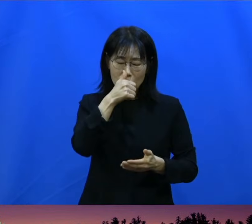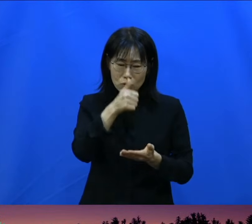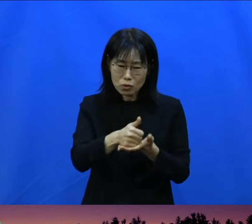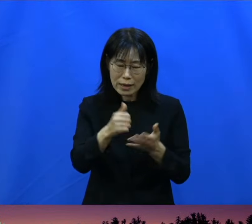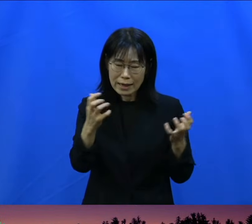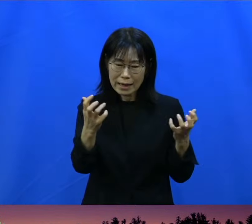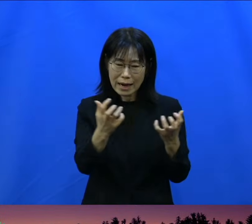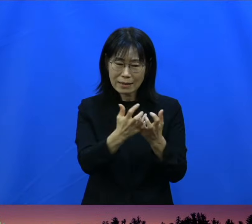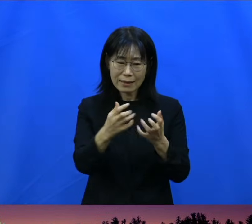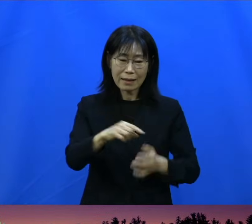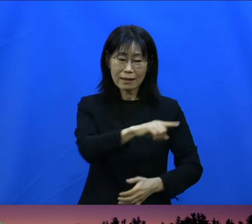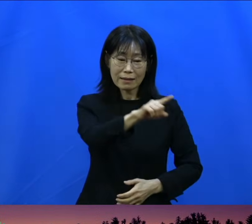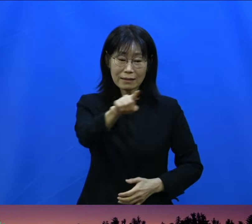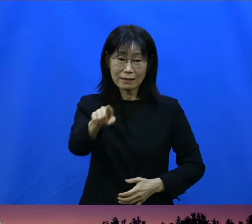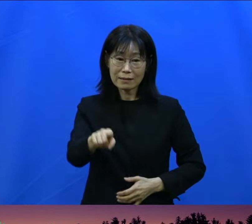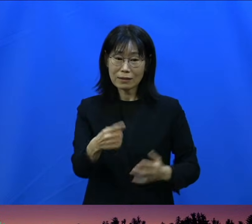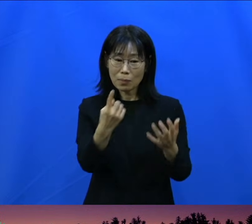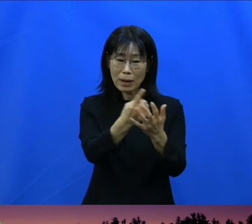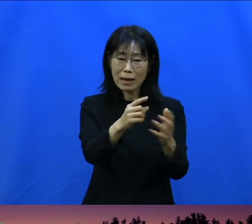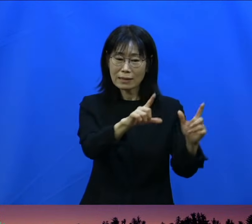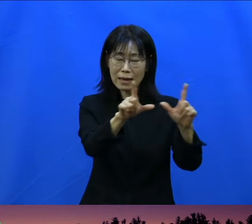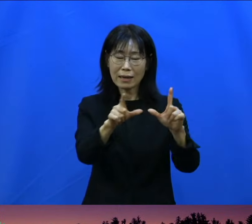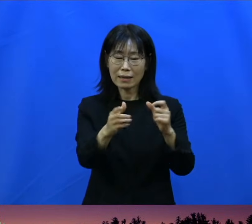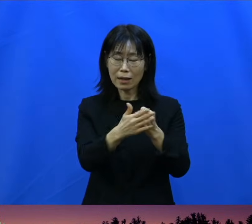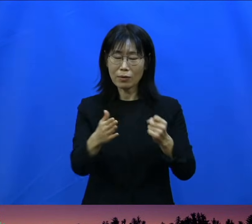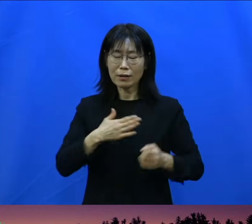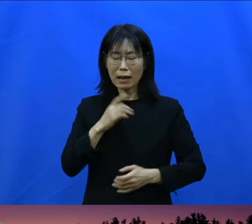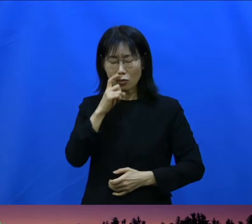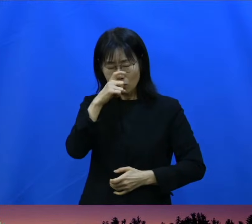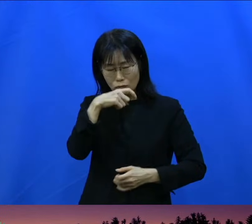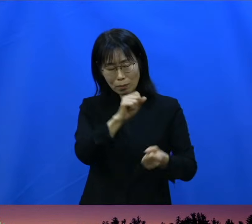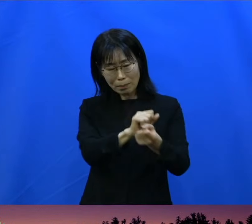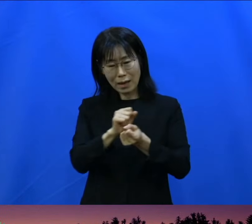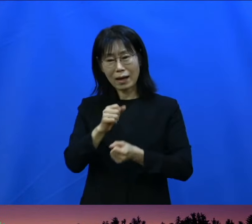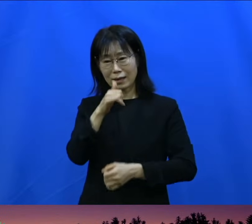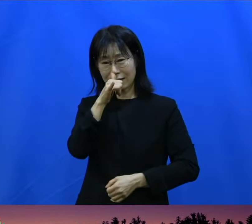여기에 입술이 부정하다 그랬는데 입술의 문제가 아니고 본성의 문제예요.